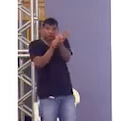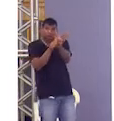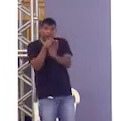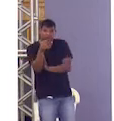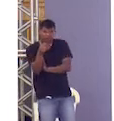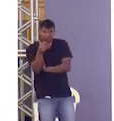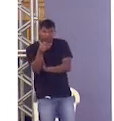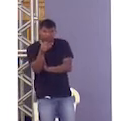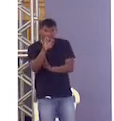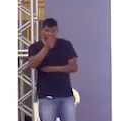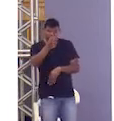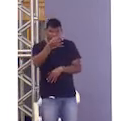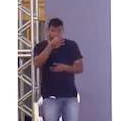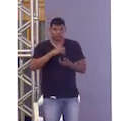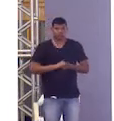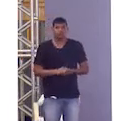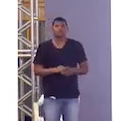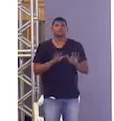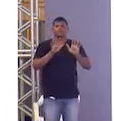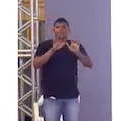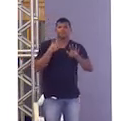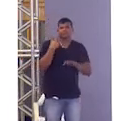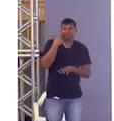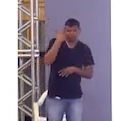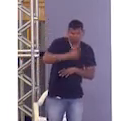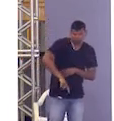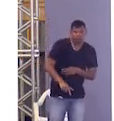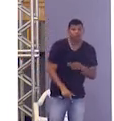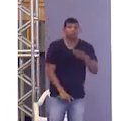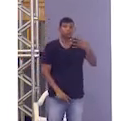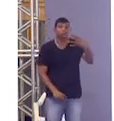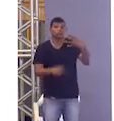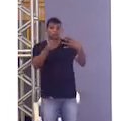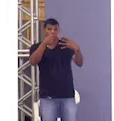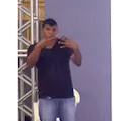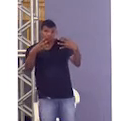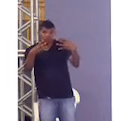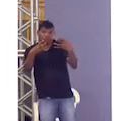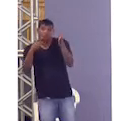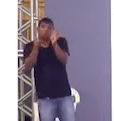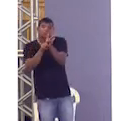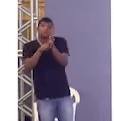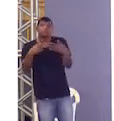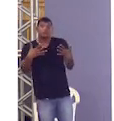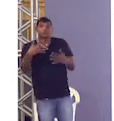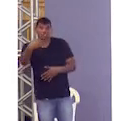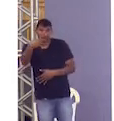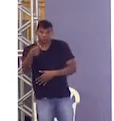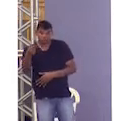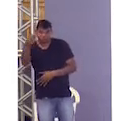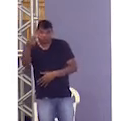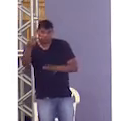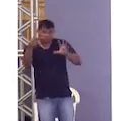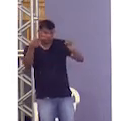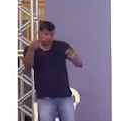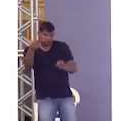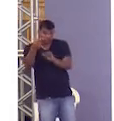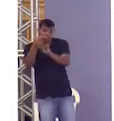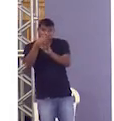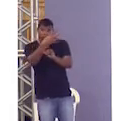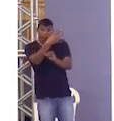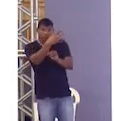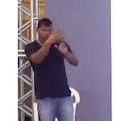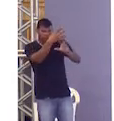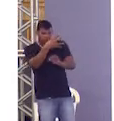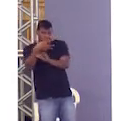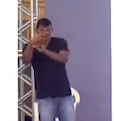o 4, 7 e o 3 e subtraio do 47. Agora vamos olhar como é que fica